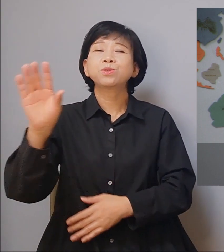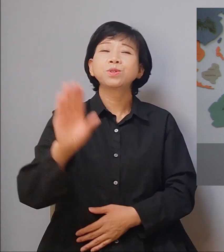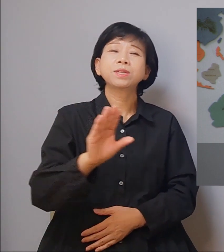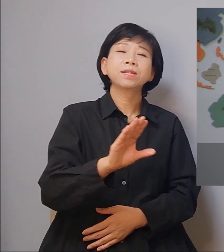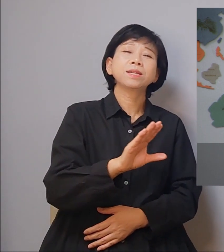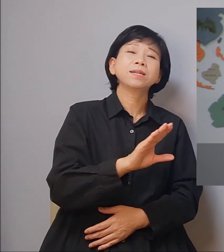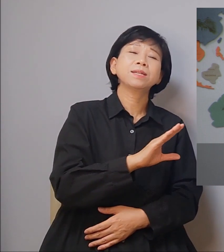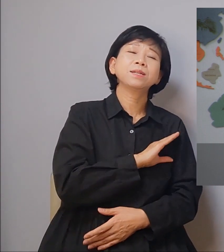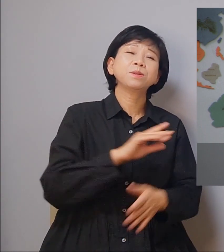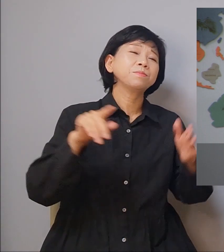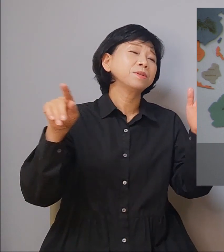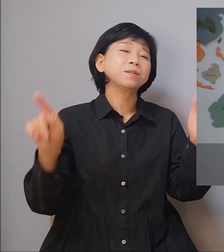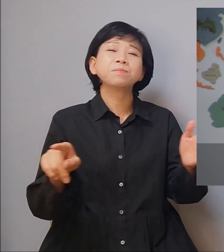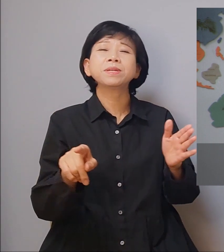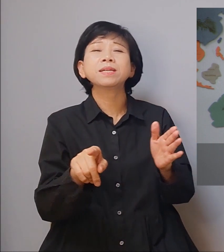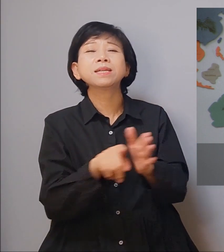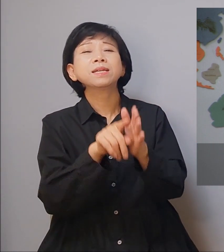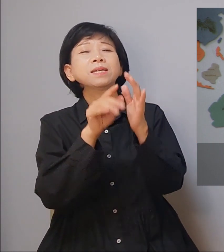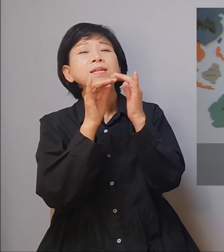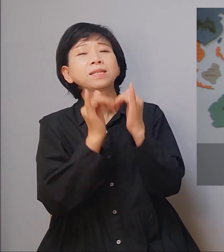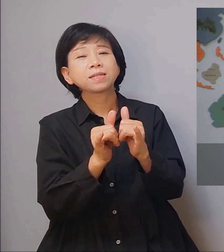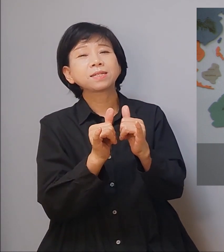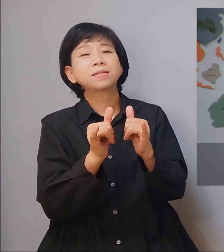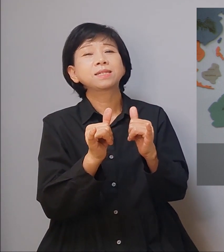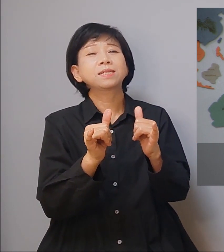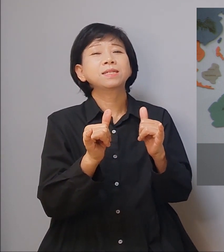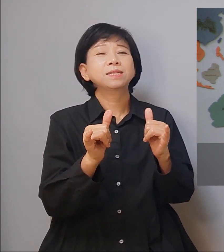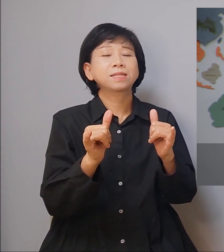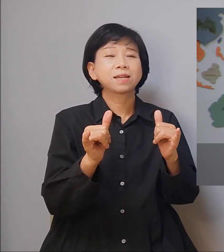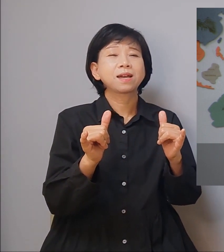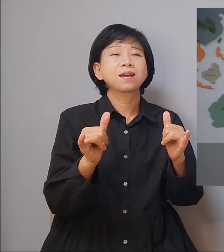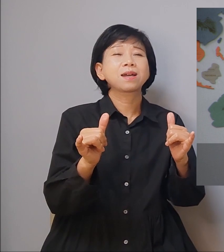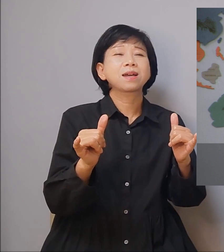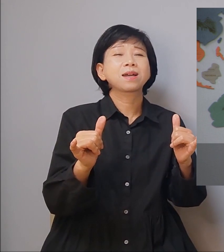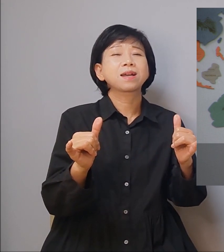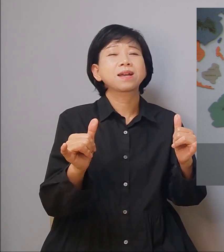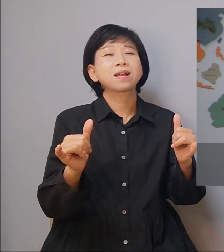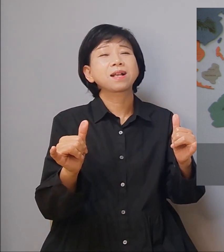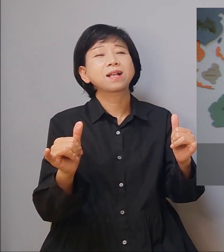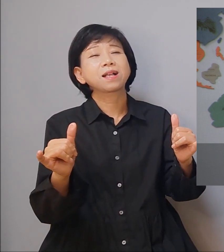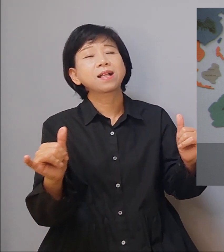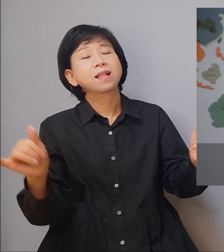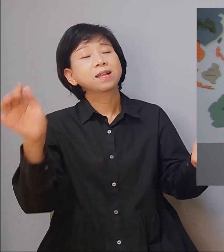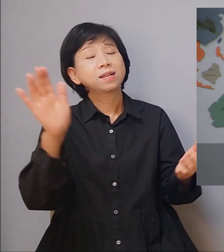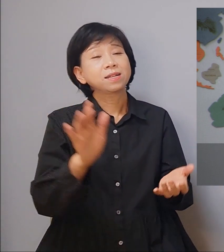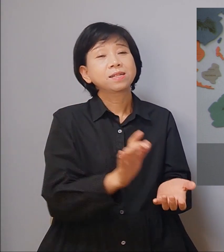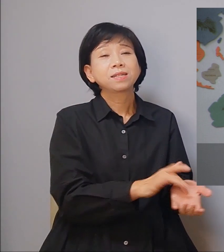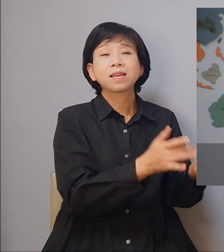예수 이름을 믿는 자